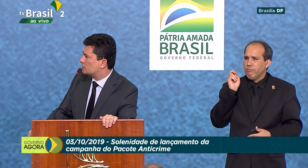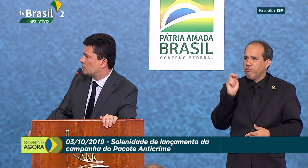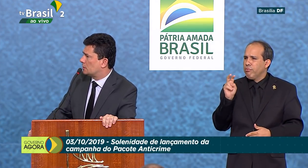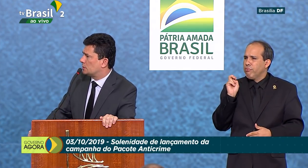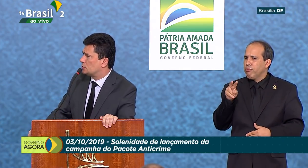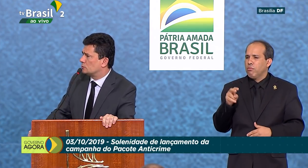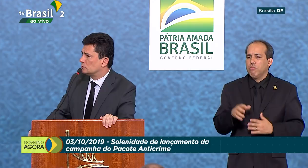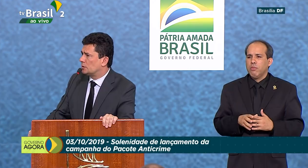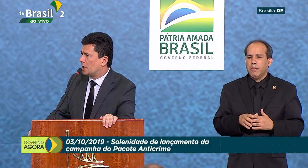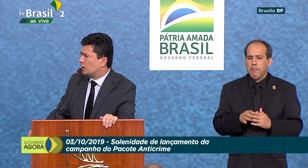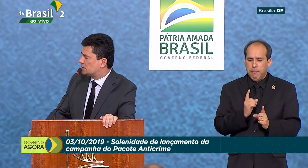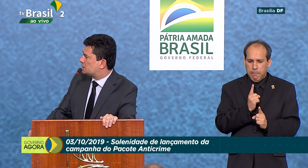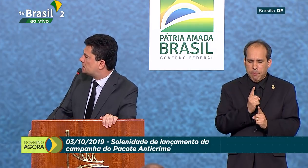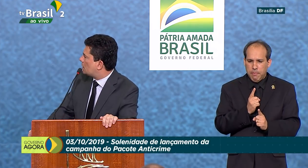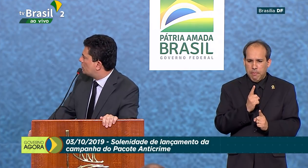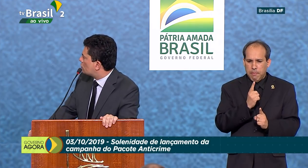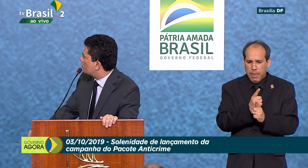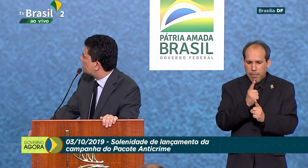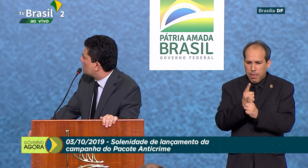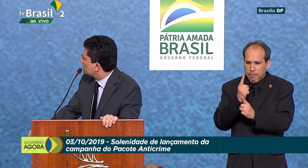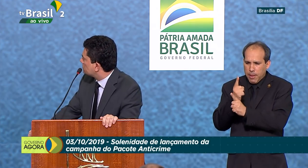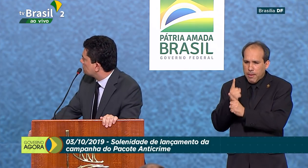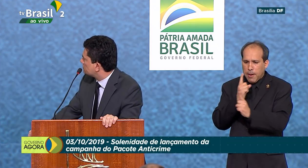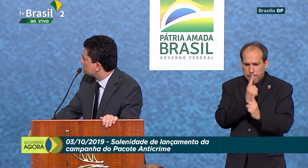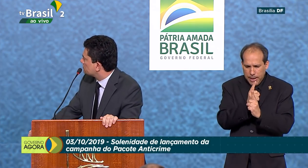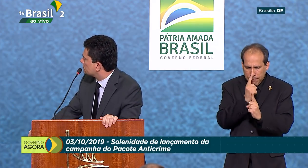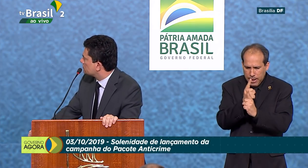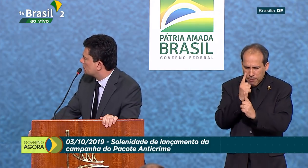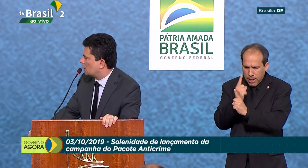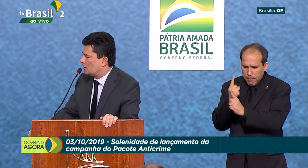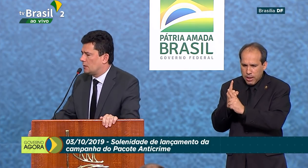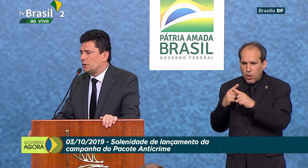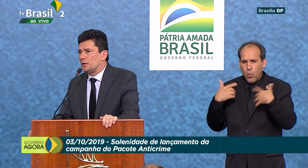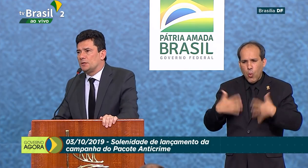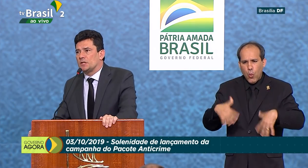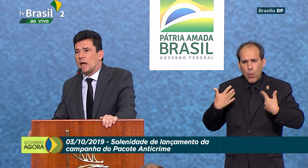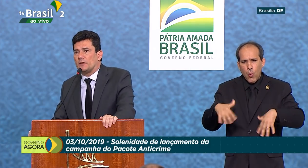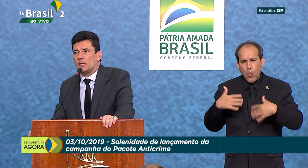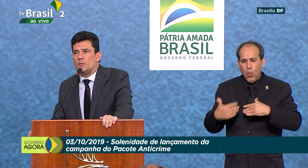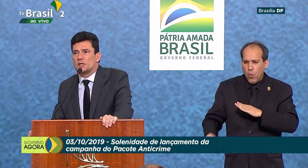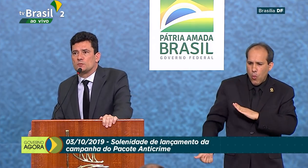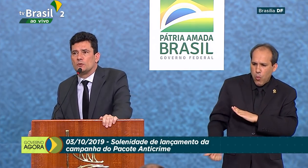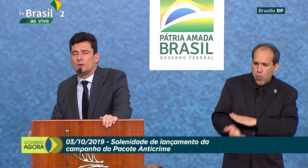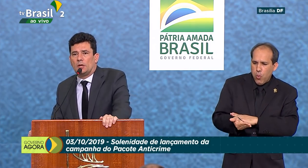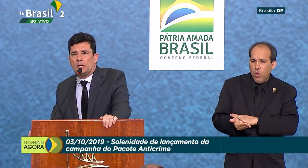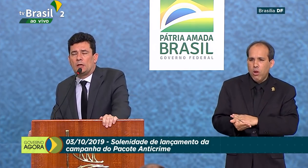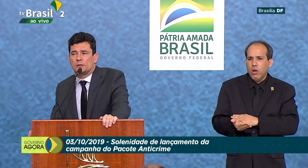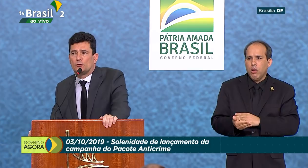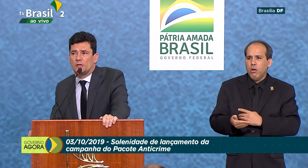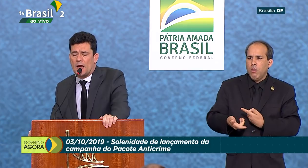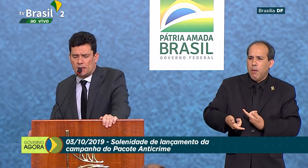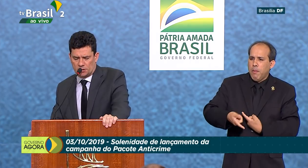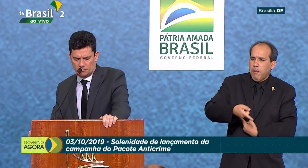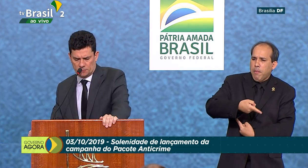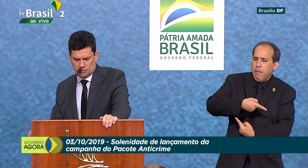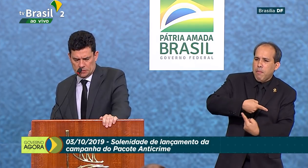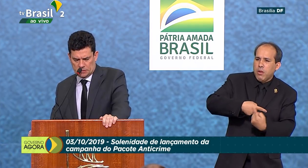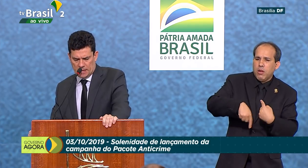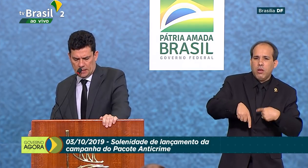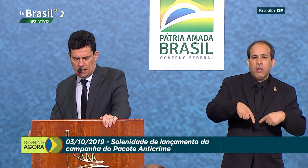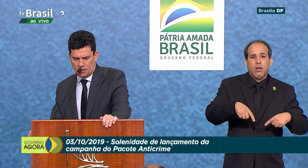revelações de um grande sistema de corrupção que gerava até mesmo